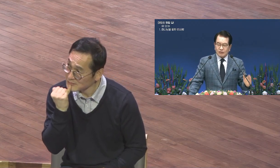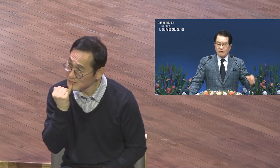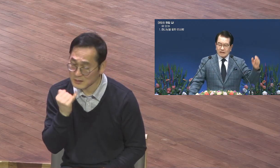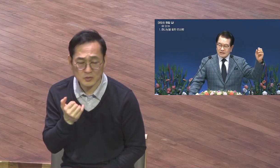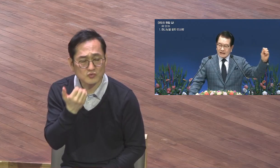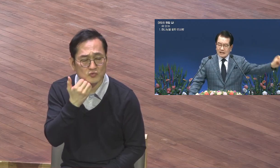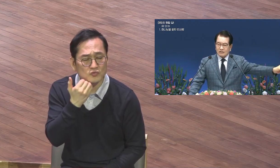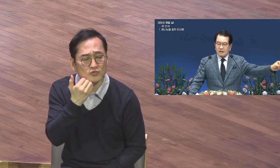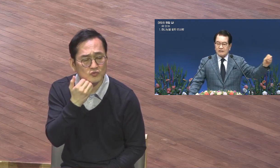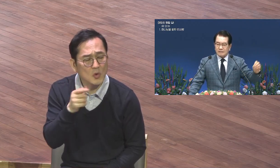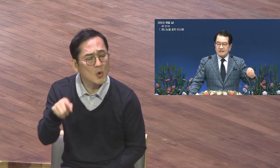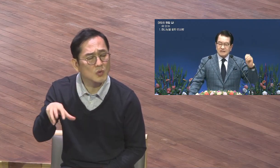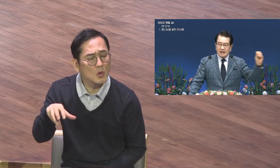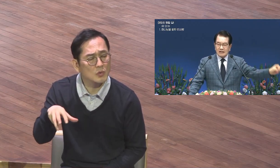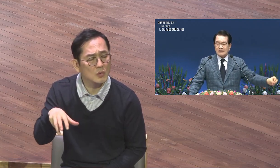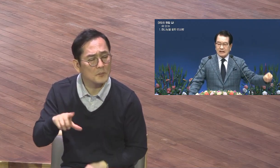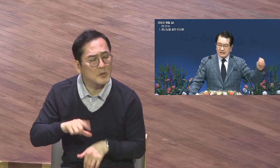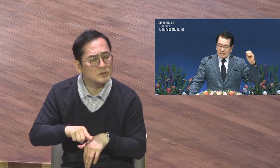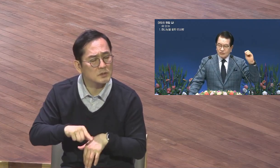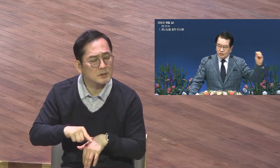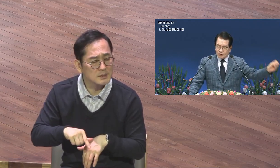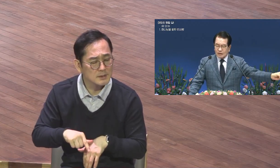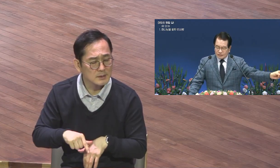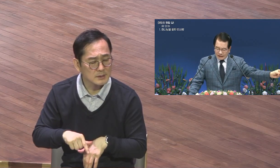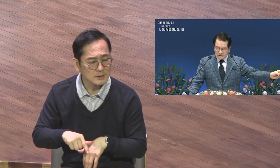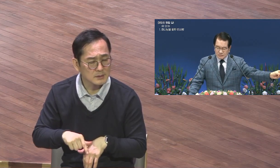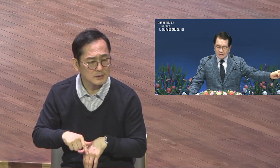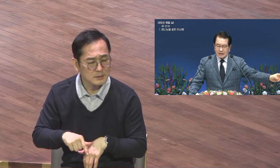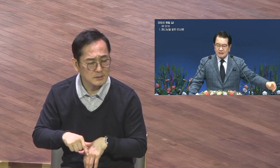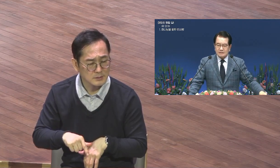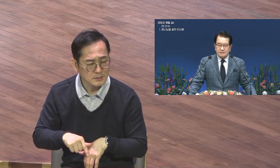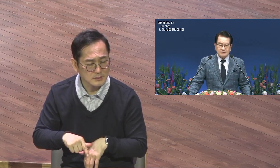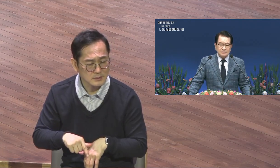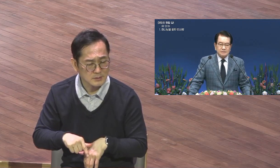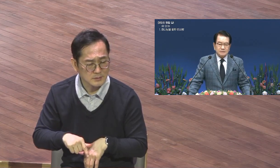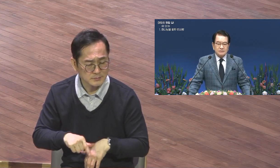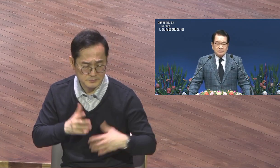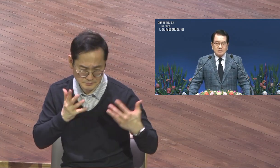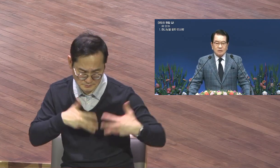누군데 누가 같이 어디 갔다 온데 몇 시간 걸리네 다녀와도 되겠습니까?